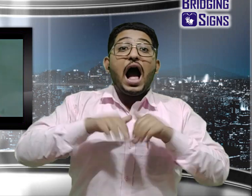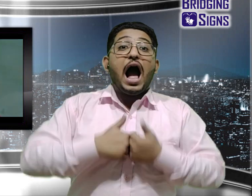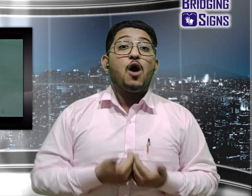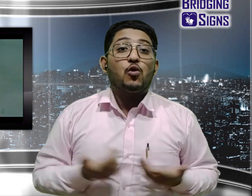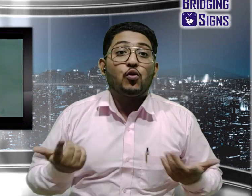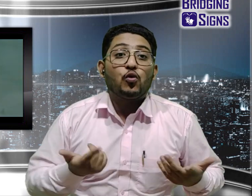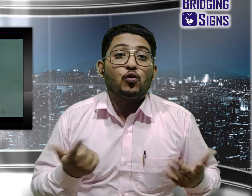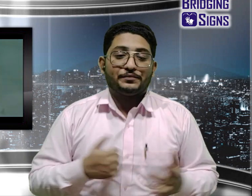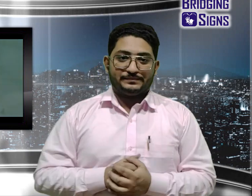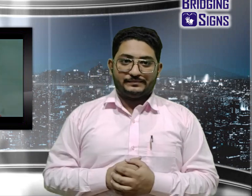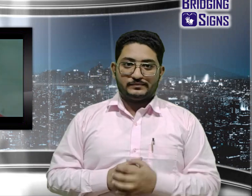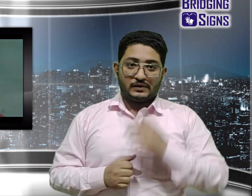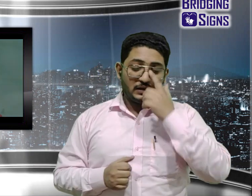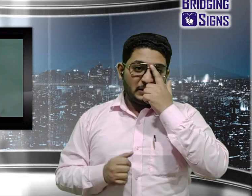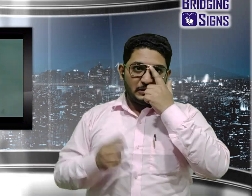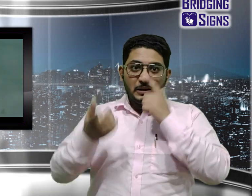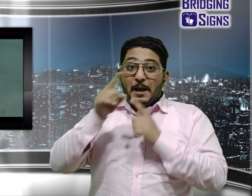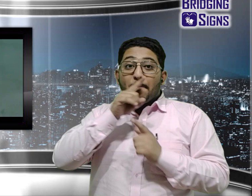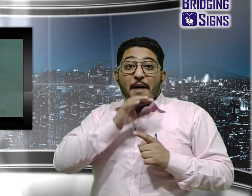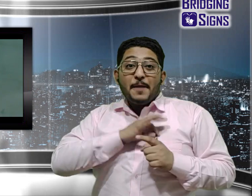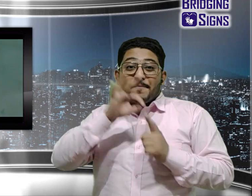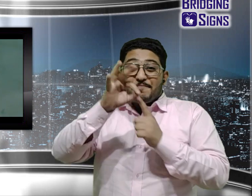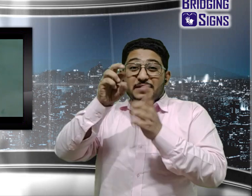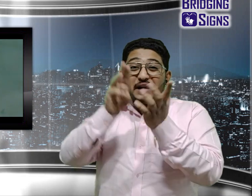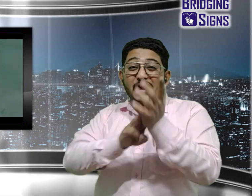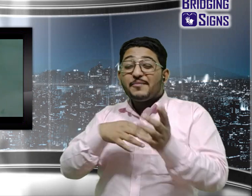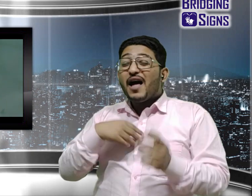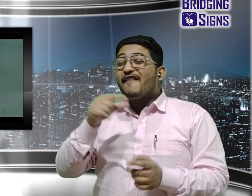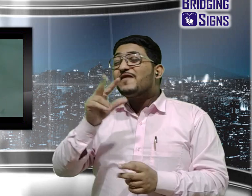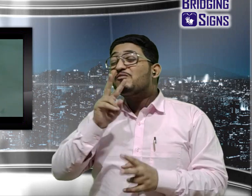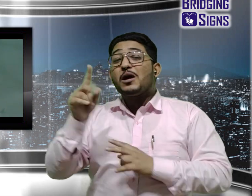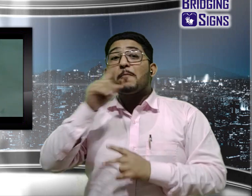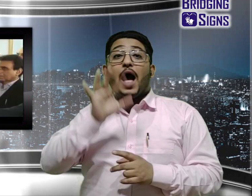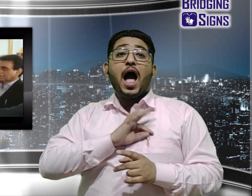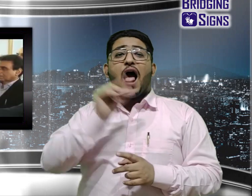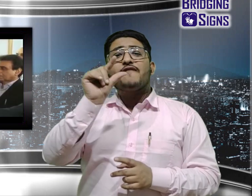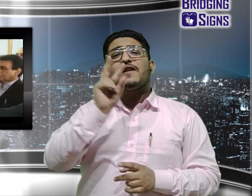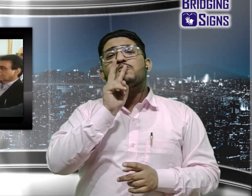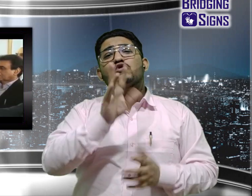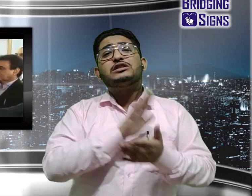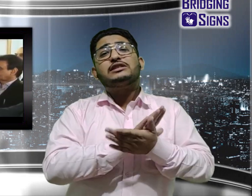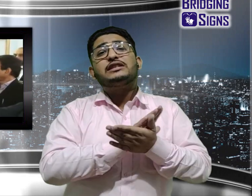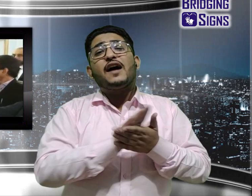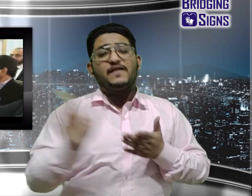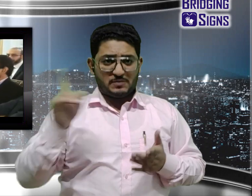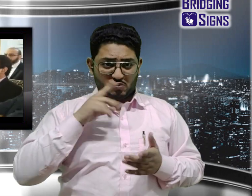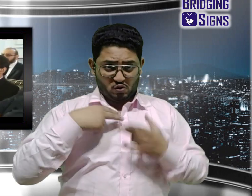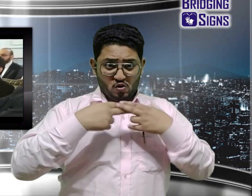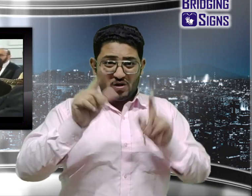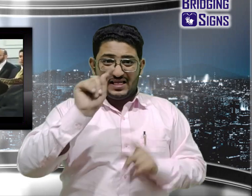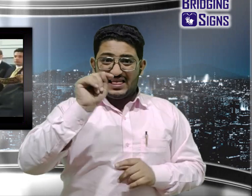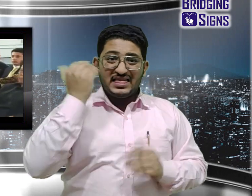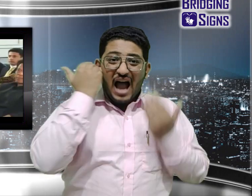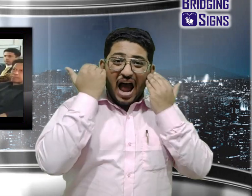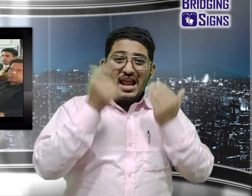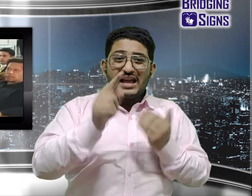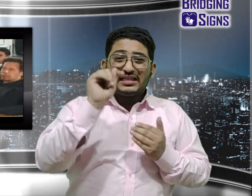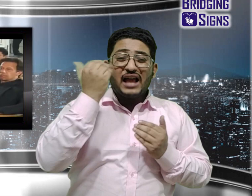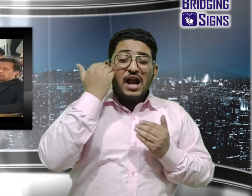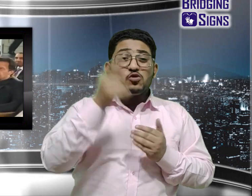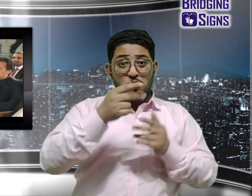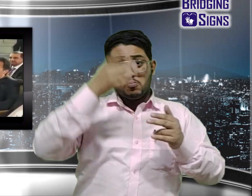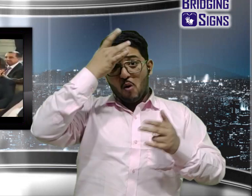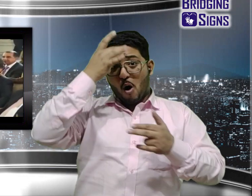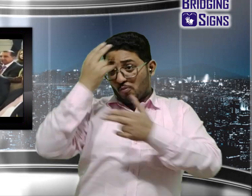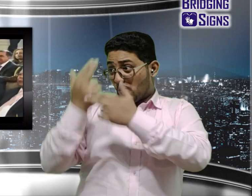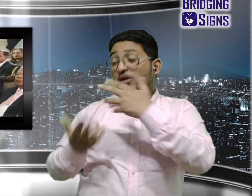सकता है। और पीएम से मेरी पहली मीटिंग पे उन्होंने एक बात मुझे बहुत क्लियरली की कि तानिया प्रॉब्लम्स की लिस्ट यहाँ पे बहुत